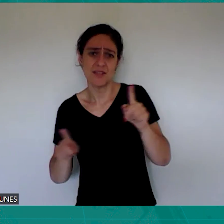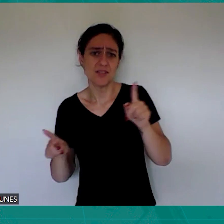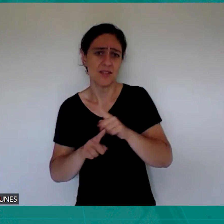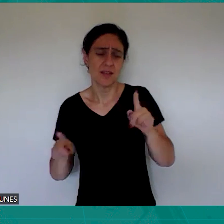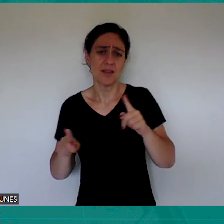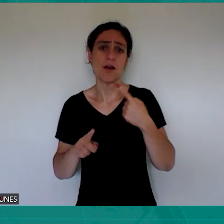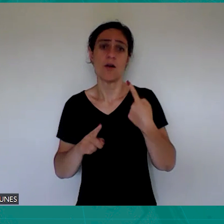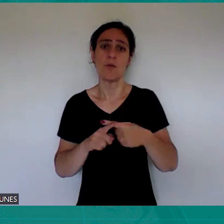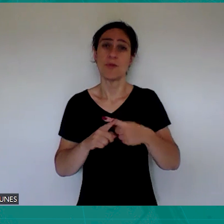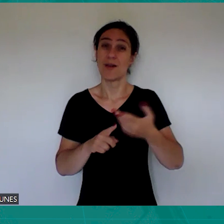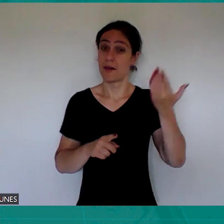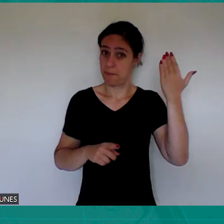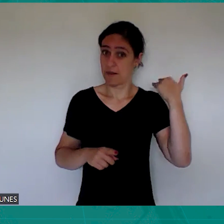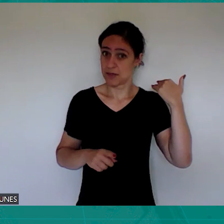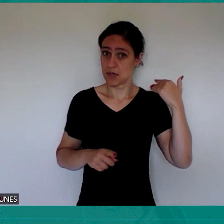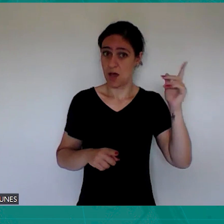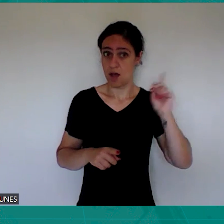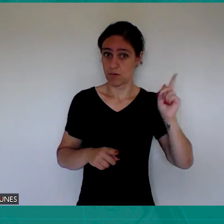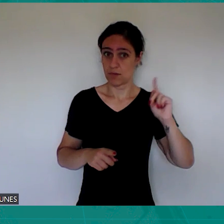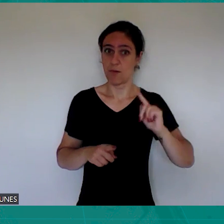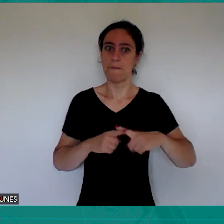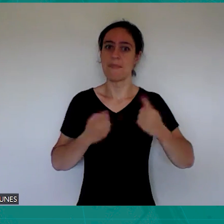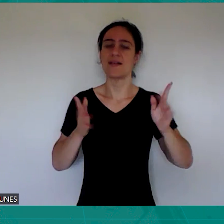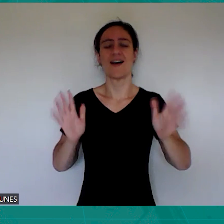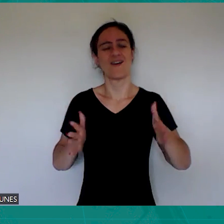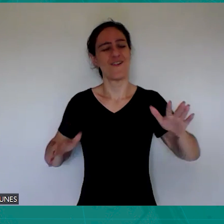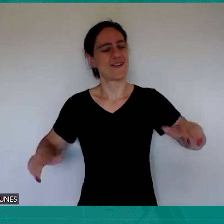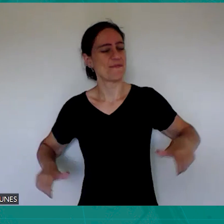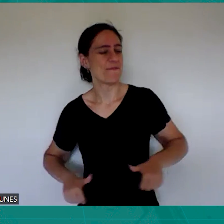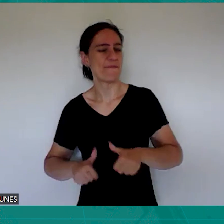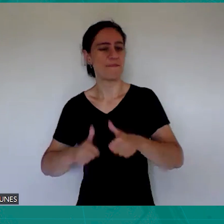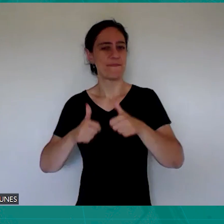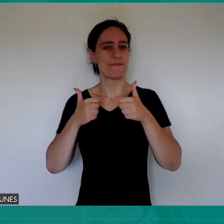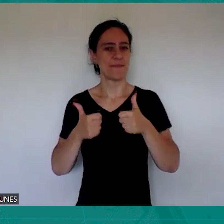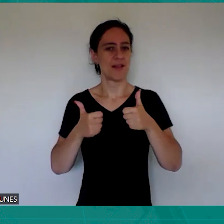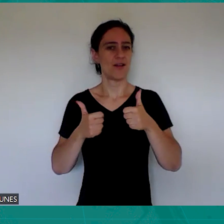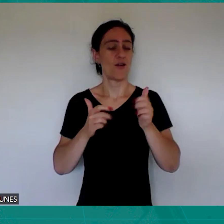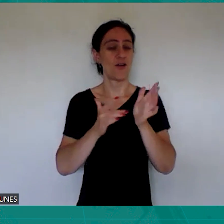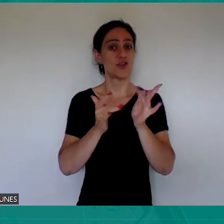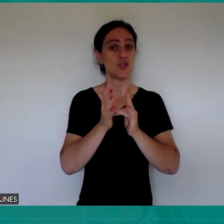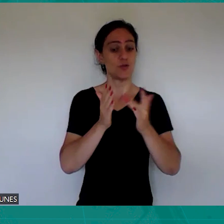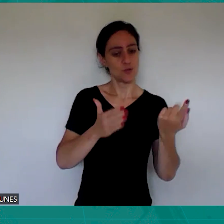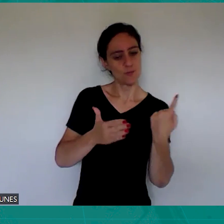lá, mas hoje é muito melhor. Hoje Jesus está em você,